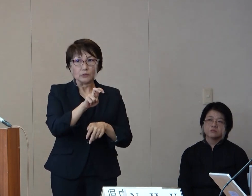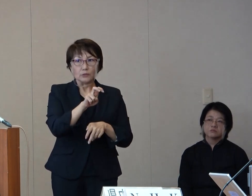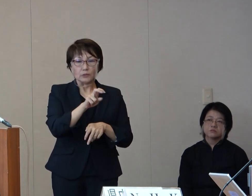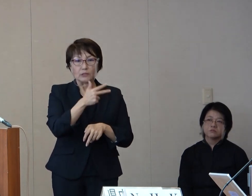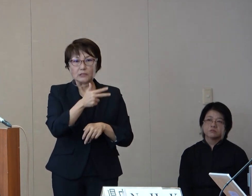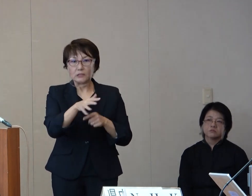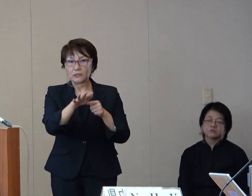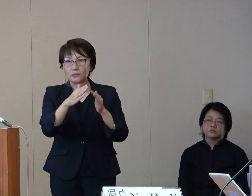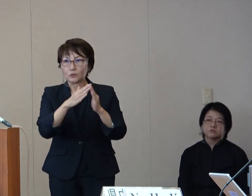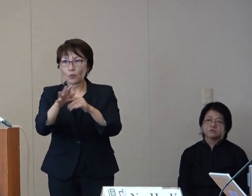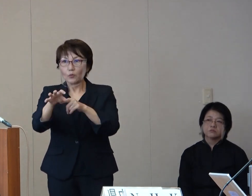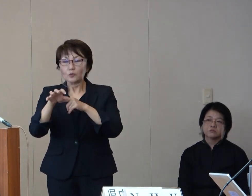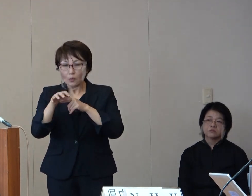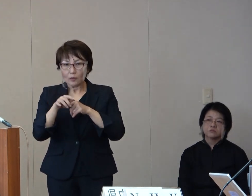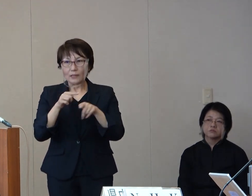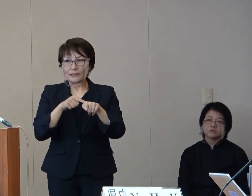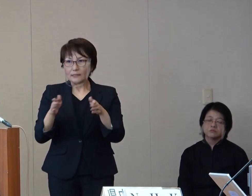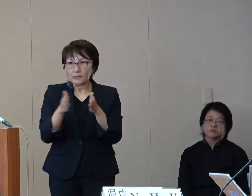ブーバー